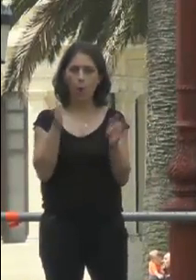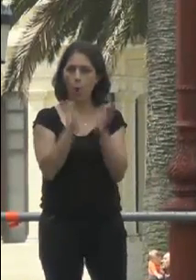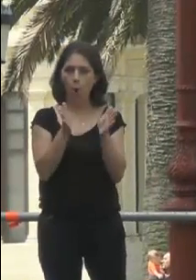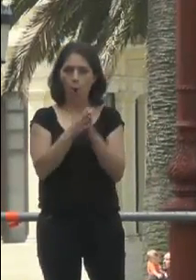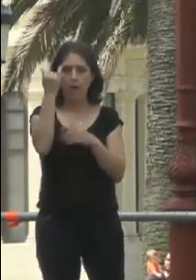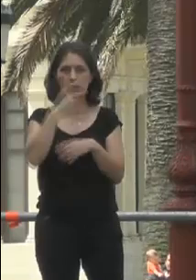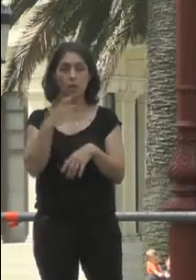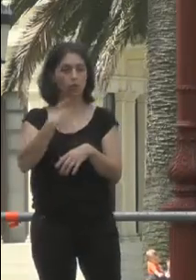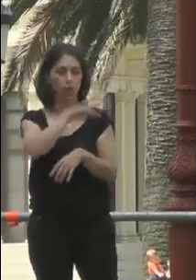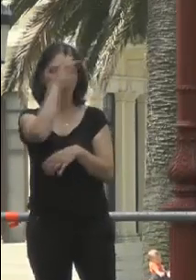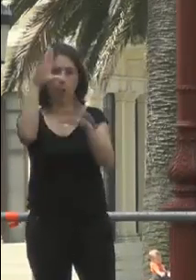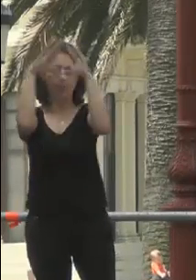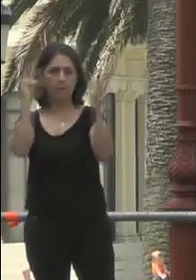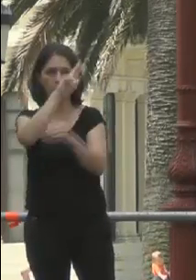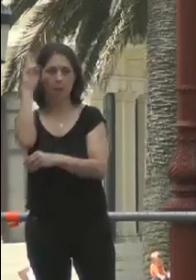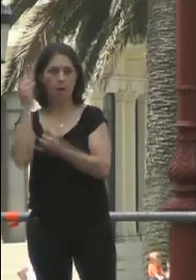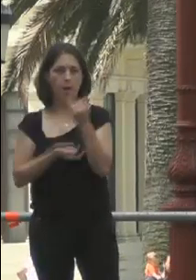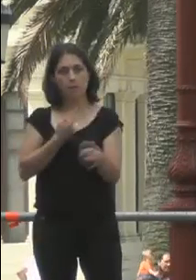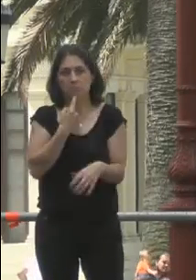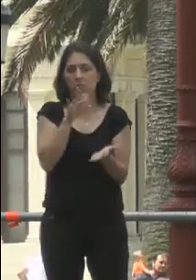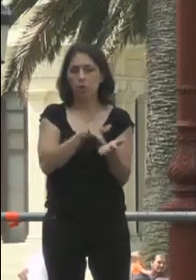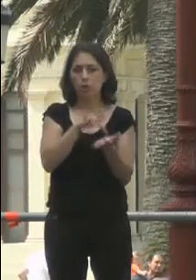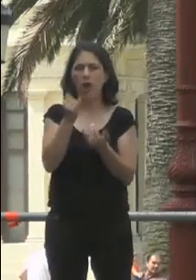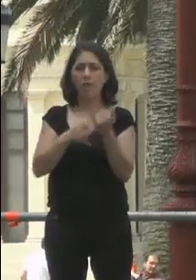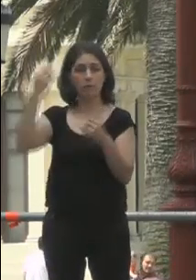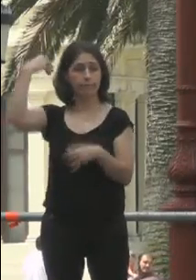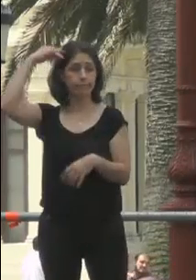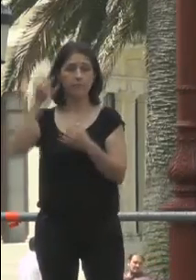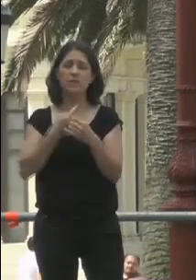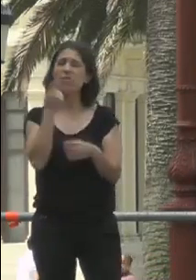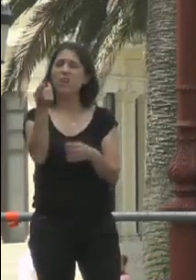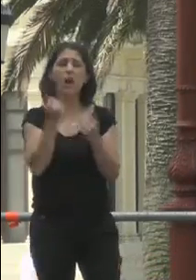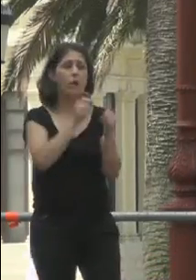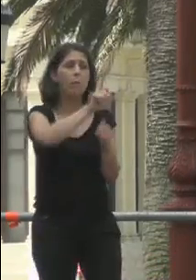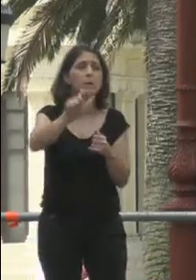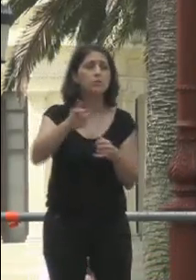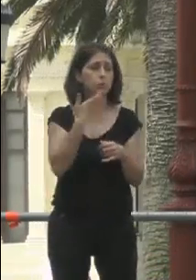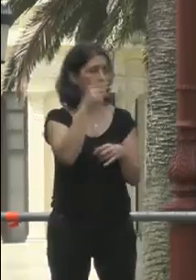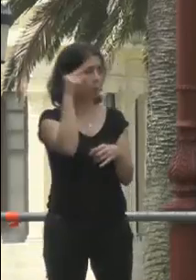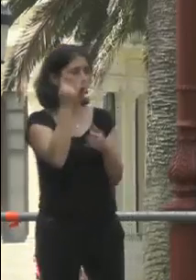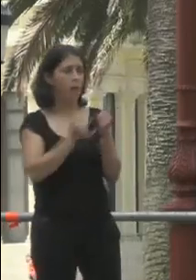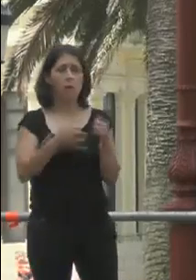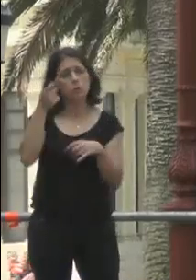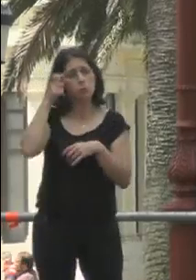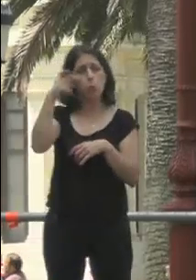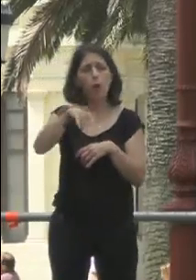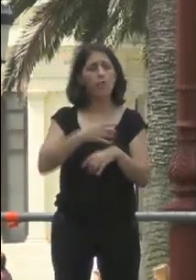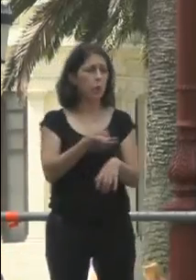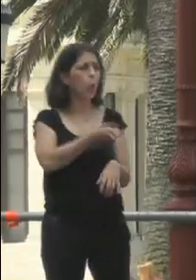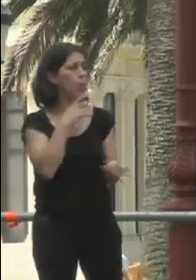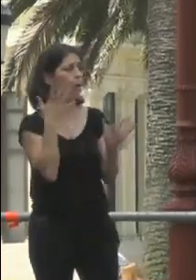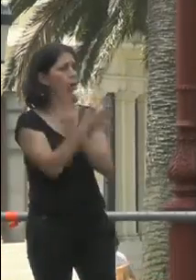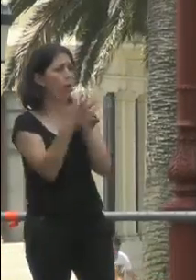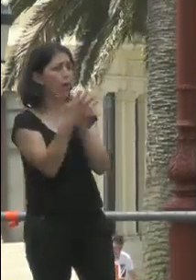da Complutense. E agora o señor do Birrete querelle enseñar o que é o rural a xente como Íñigo e como xente que están aquí neste